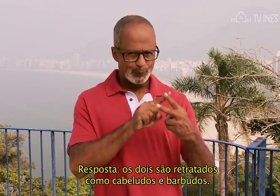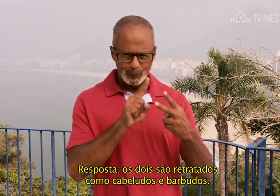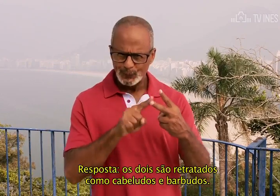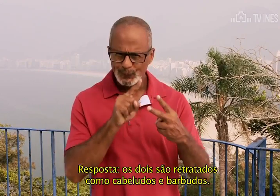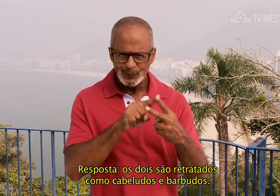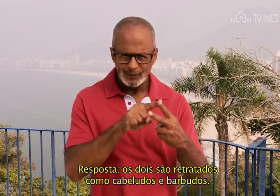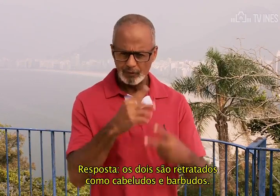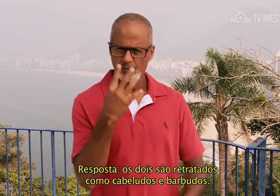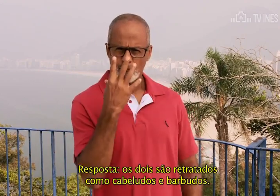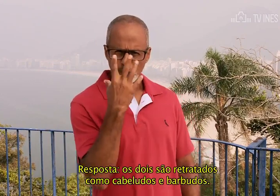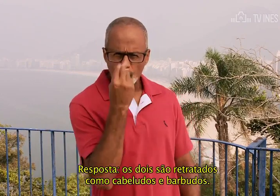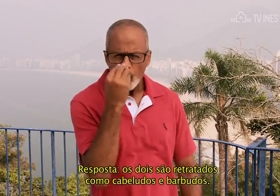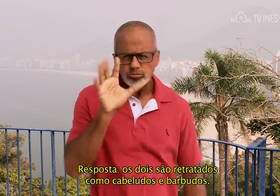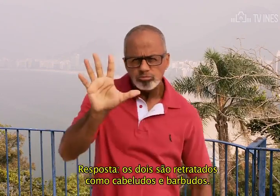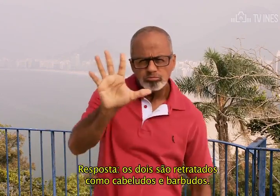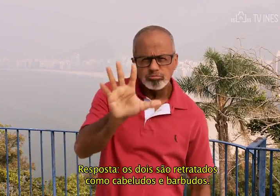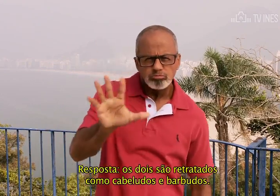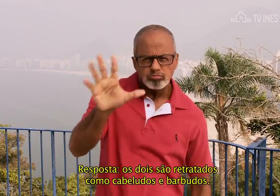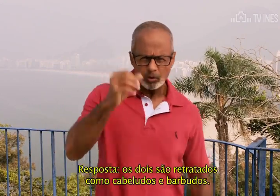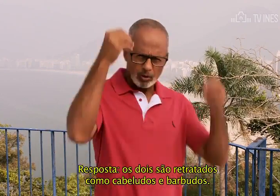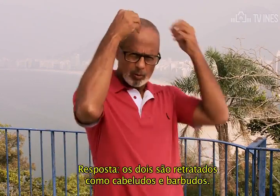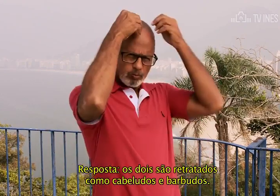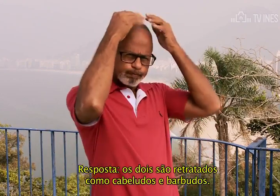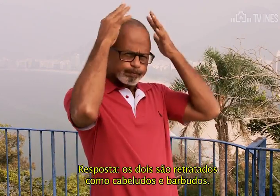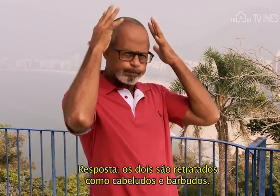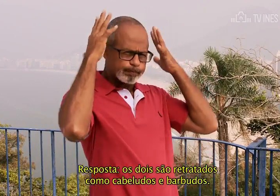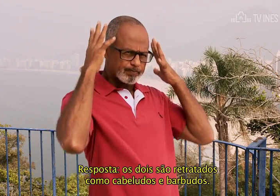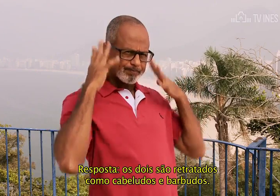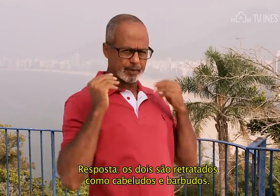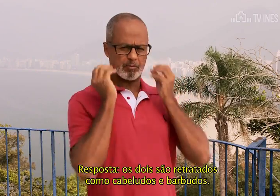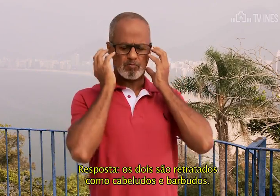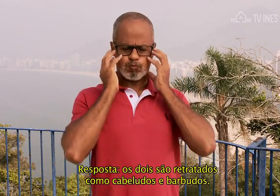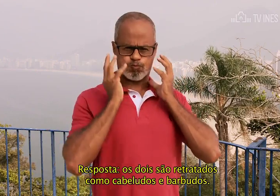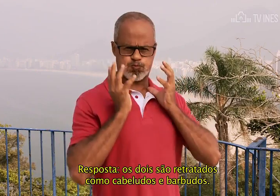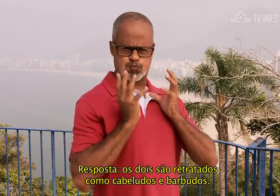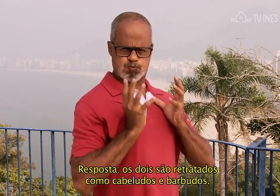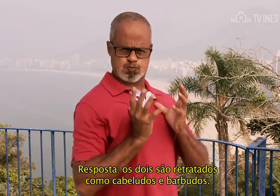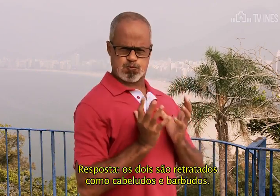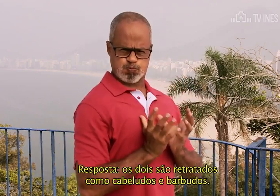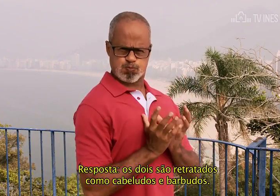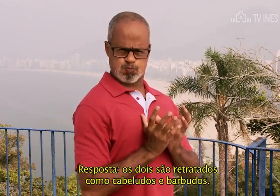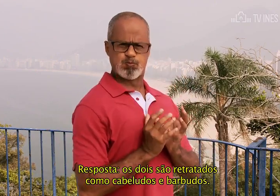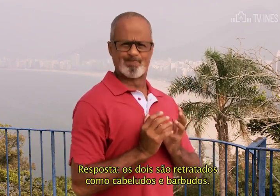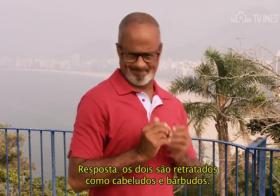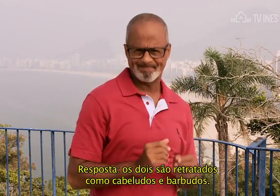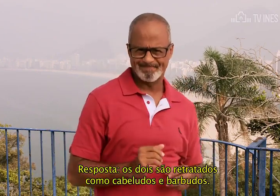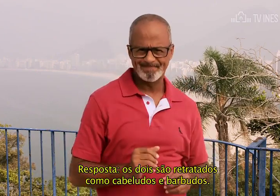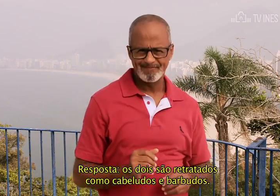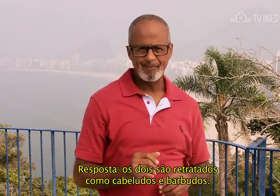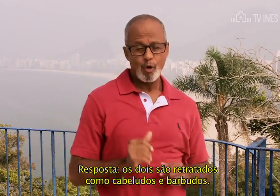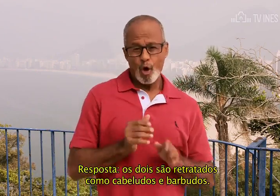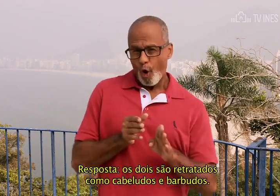Resposta: os dois são retratados como cabeludos e barbudos.